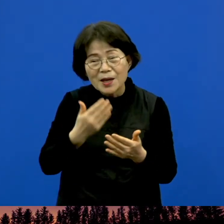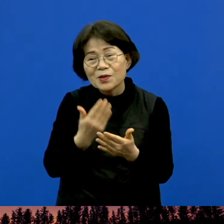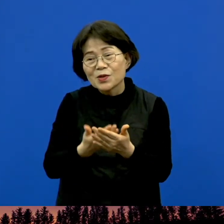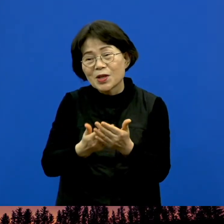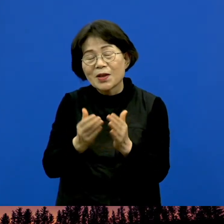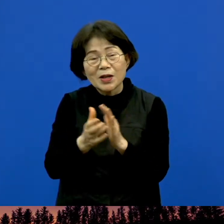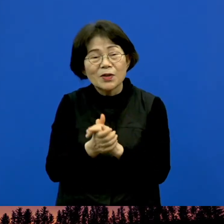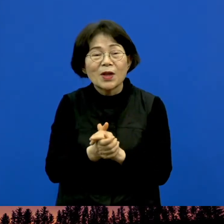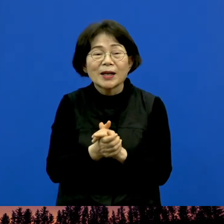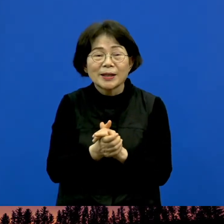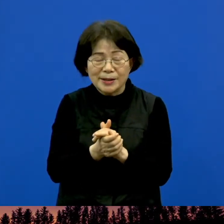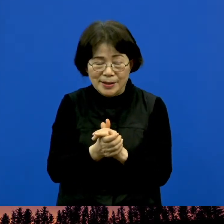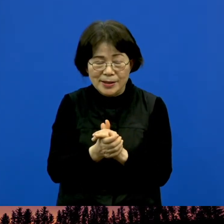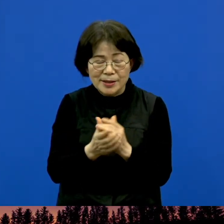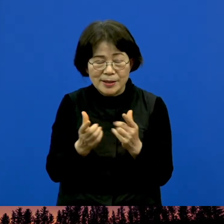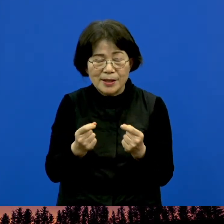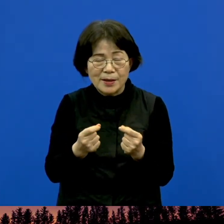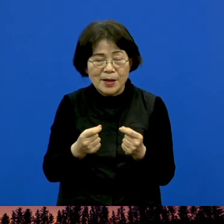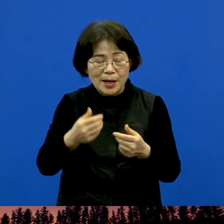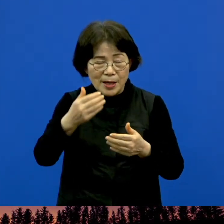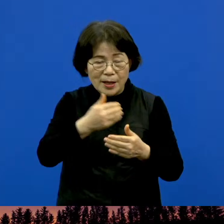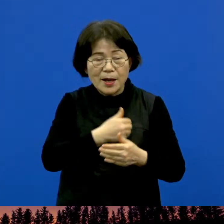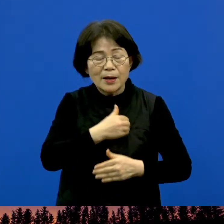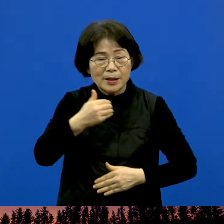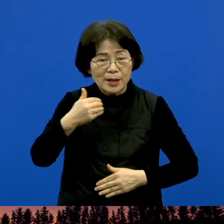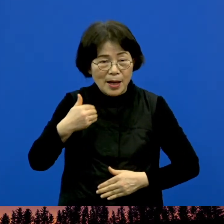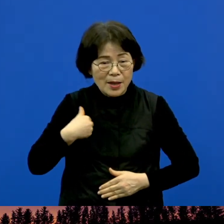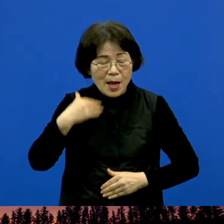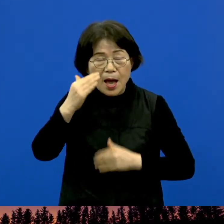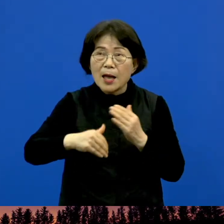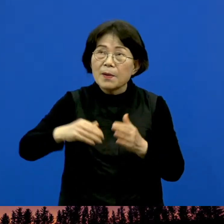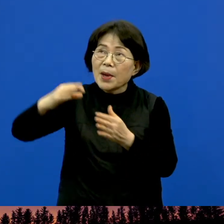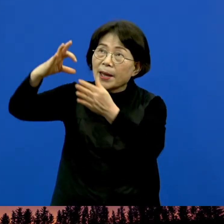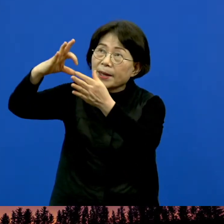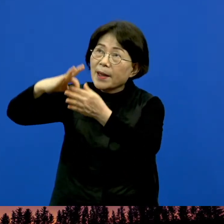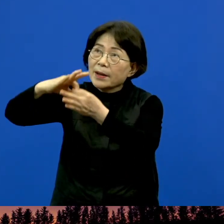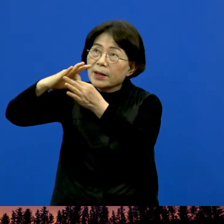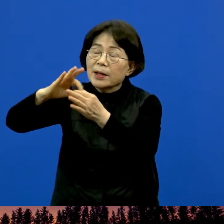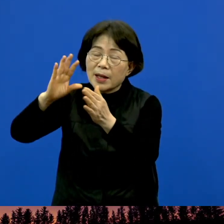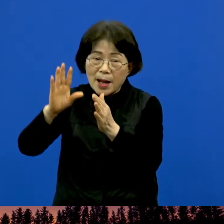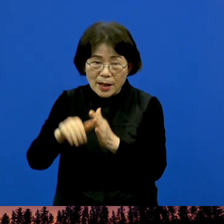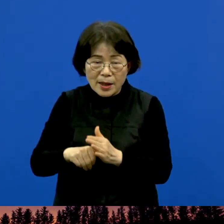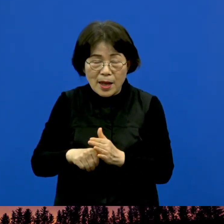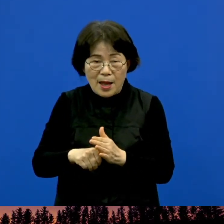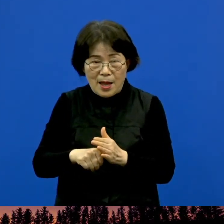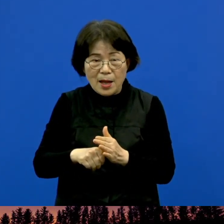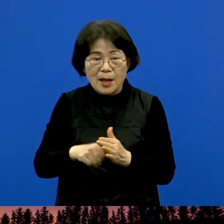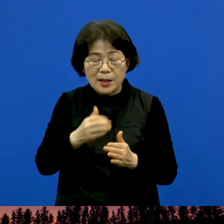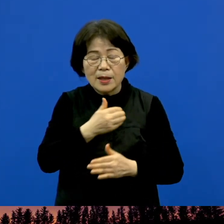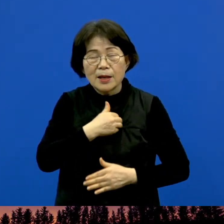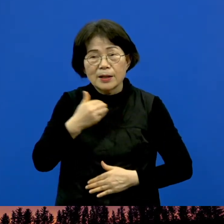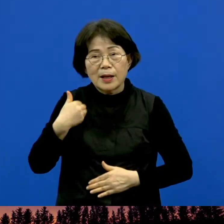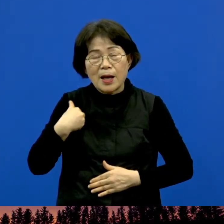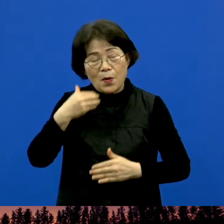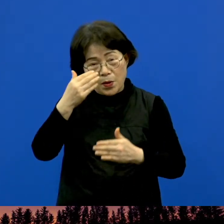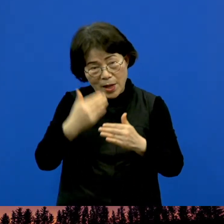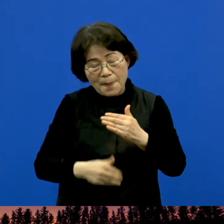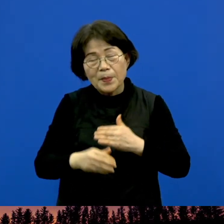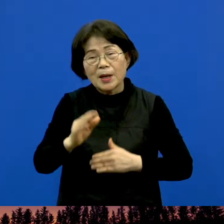이런 이 넉넉함이라고 하는 것은 결국은 하나님과 연결될 때 일어나는 거. 하나님이 기뻐하신다는 증거가 넉넉함입니다.